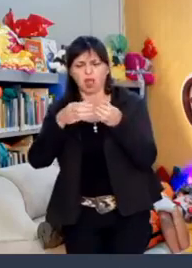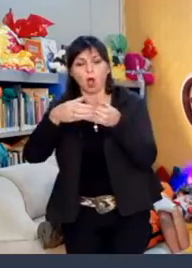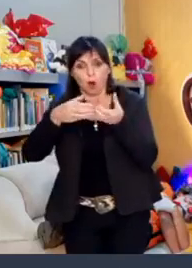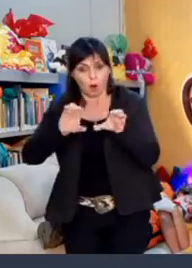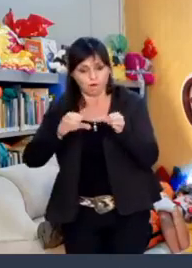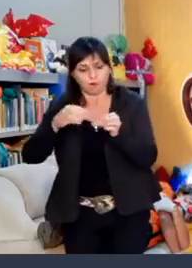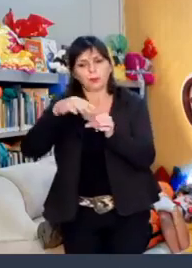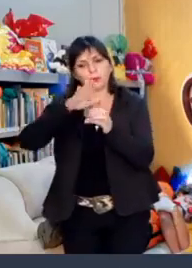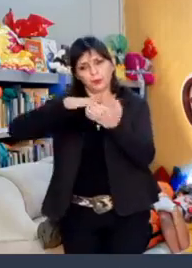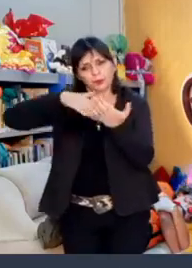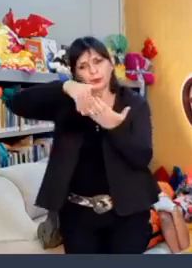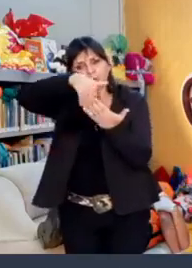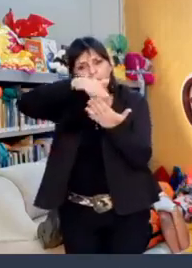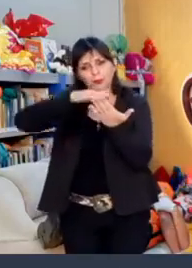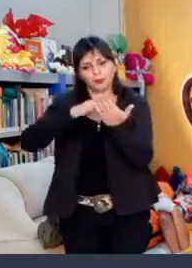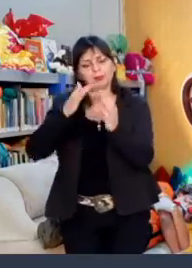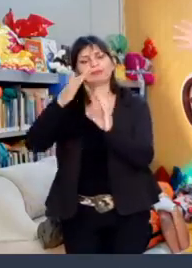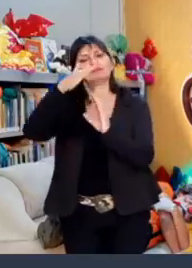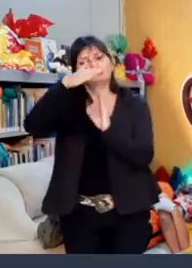se tiver foto,